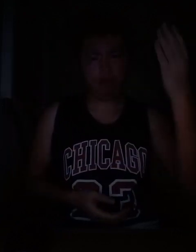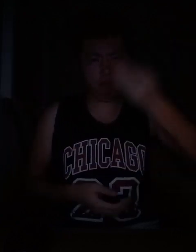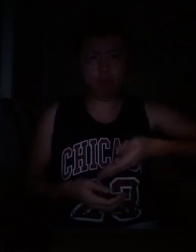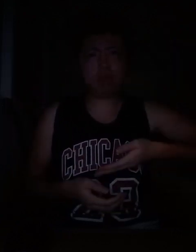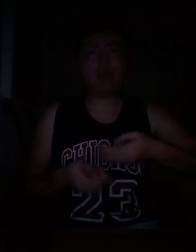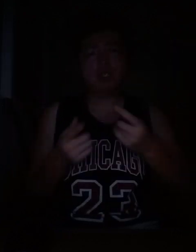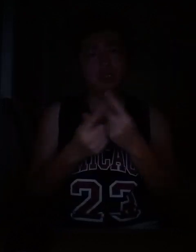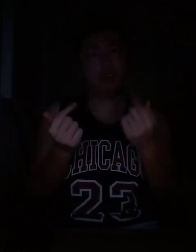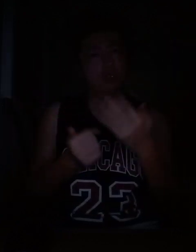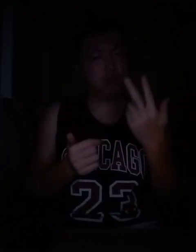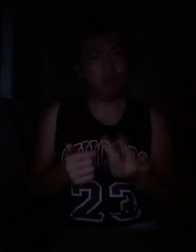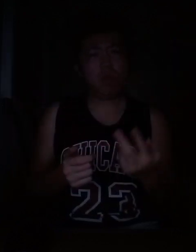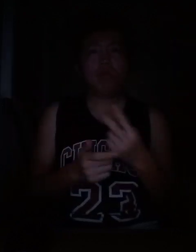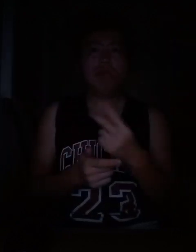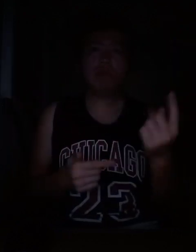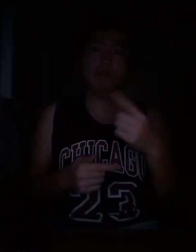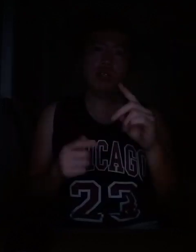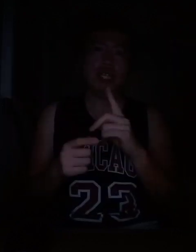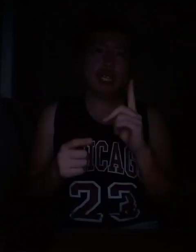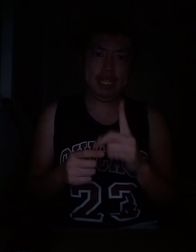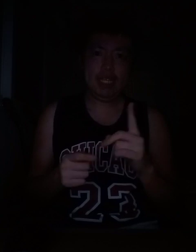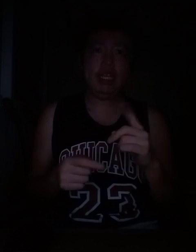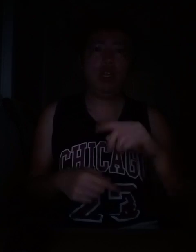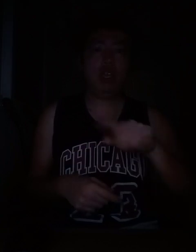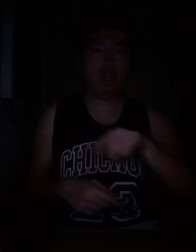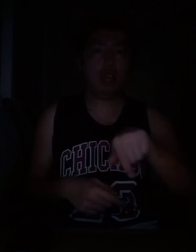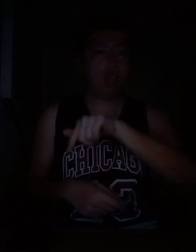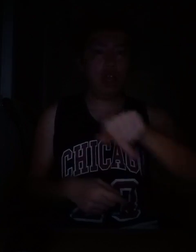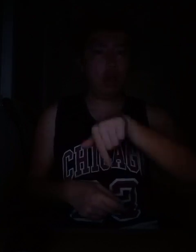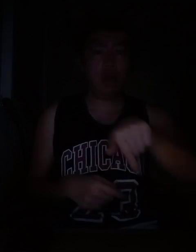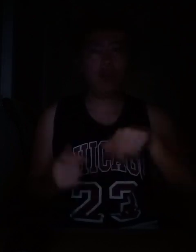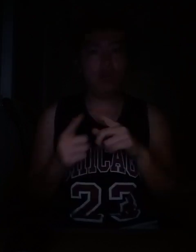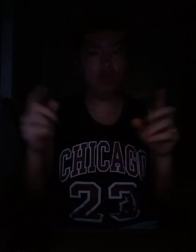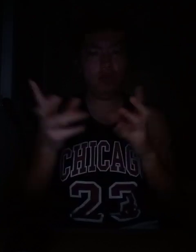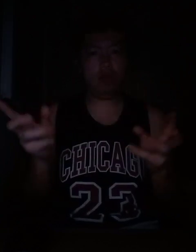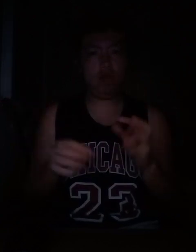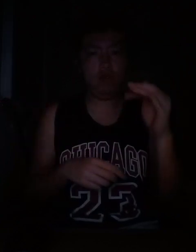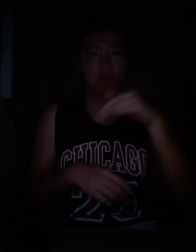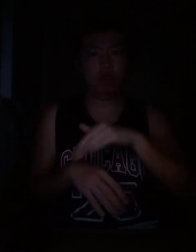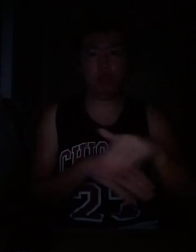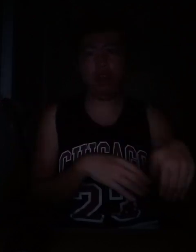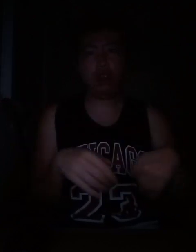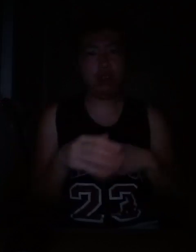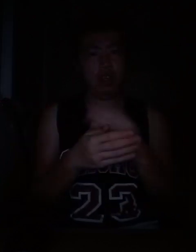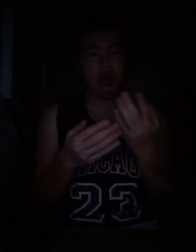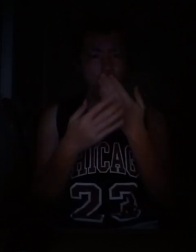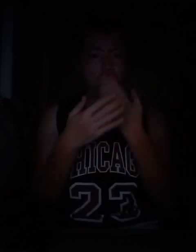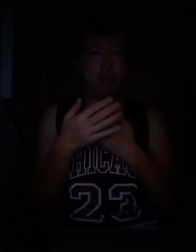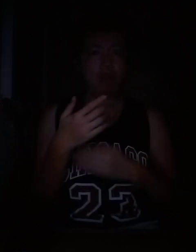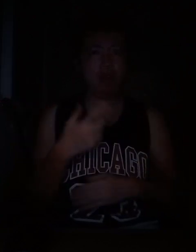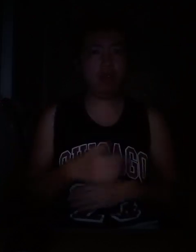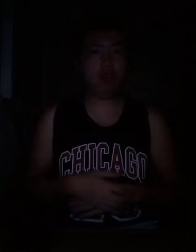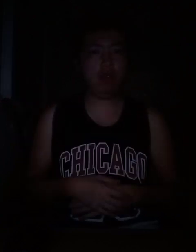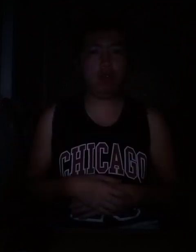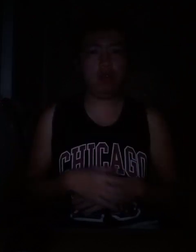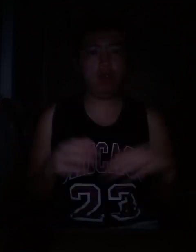10시 30분부로 비상 1단계를 가동했고 제주도 전 해안가에 대피 명령을 내리고 인명 피해 우려